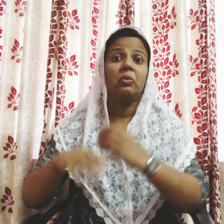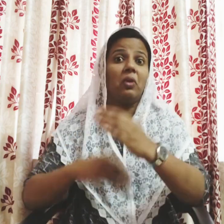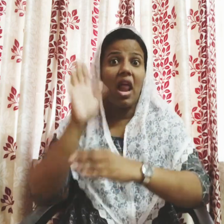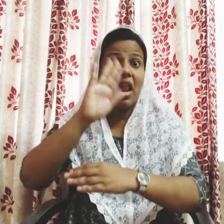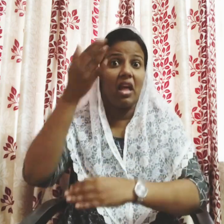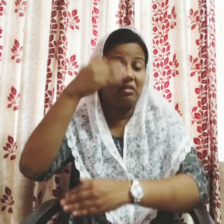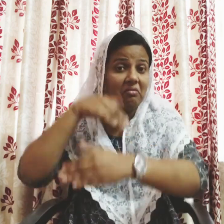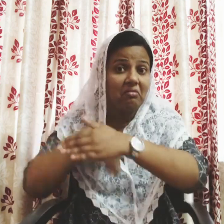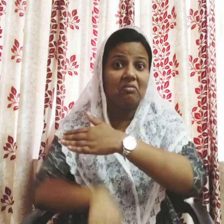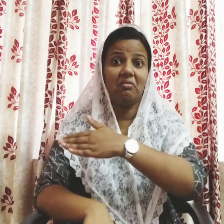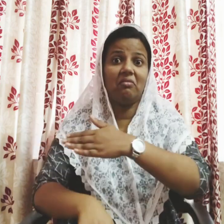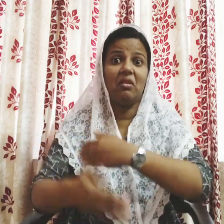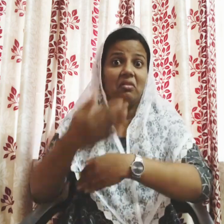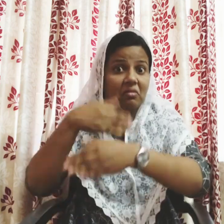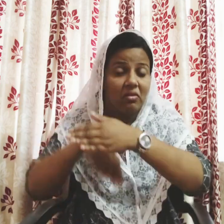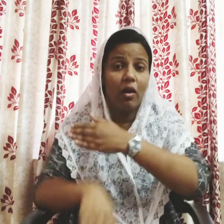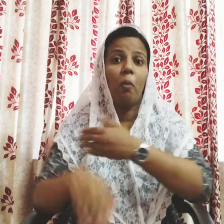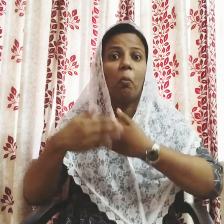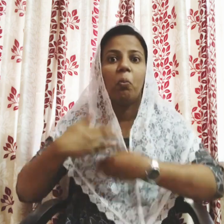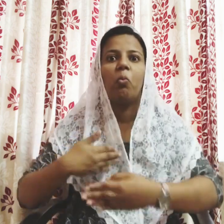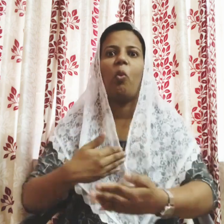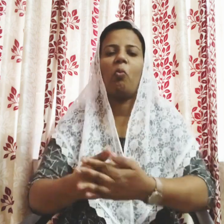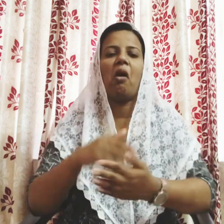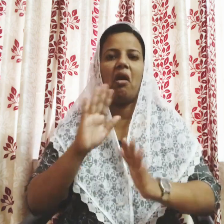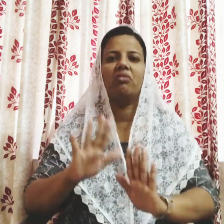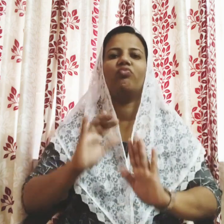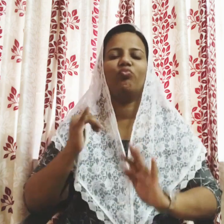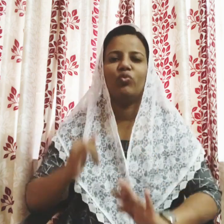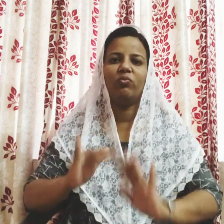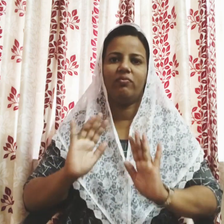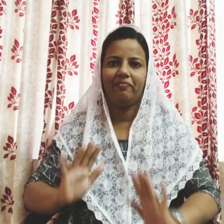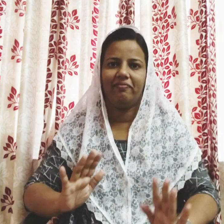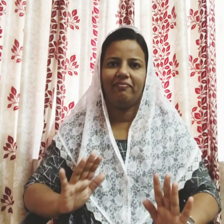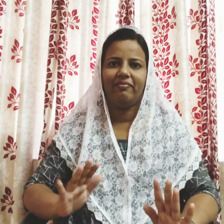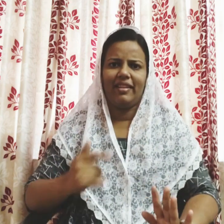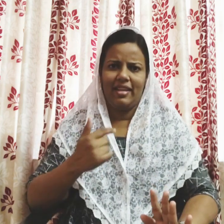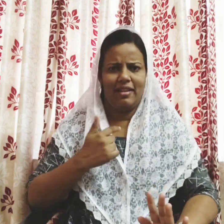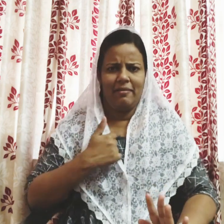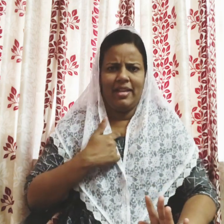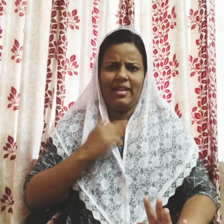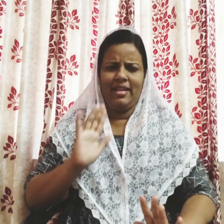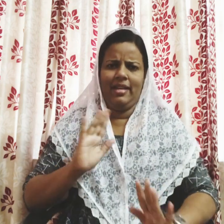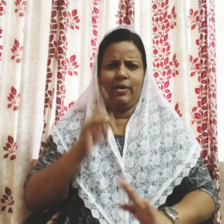വരെ മേടിച്ചു തരാൻ സാധ്യതയുള്ള പാപമാണെന്നാണ് തിരുവചനം പറയുന്നത്. ഇപ്പം എനിക്ക് കർത്താവ് എനിക്ക്